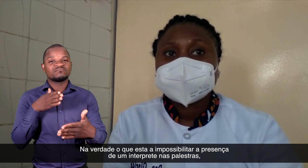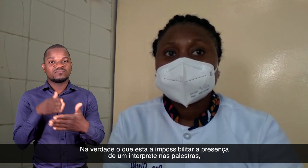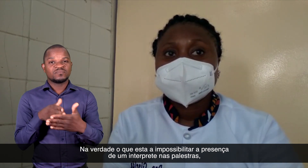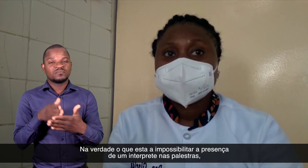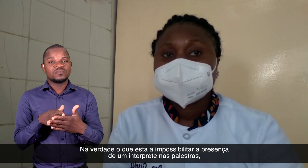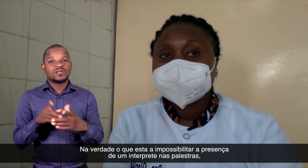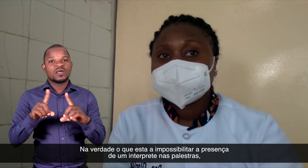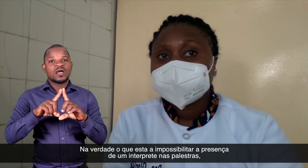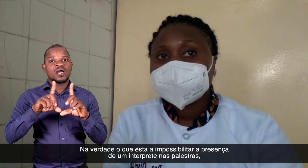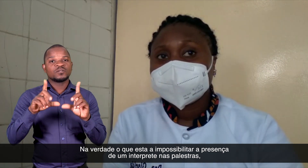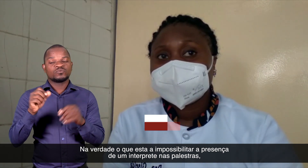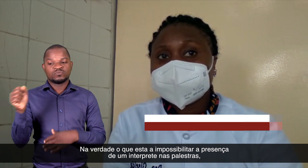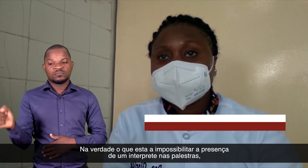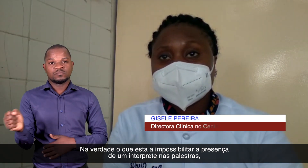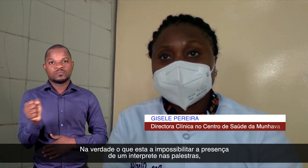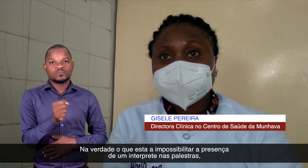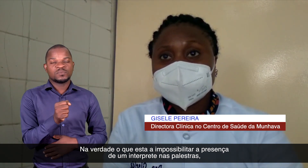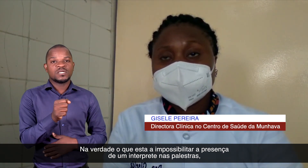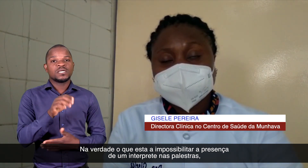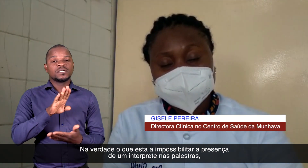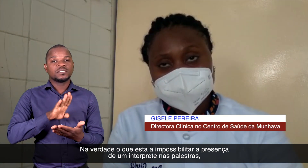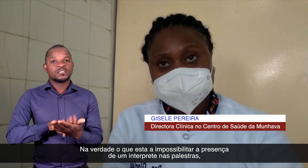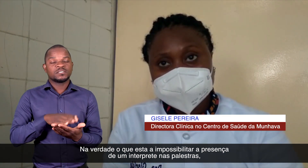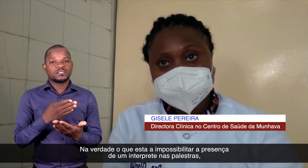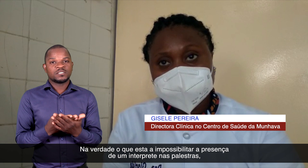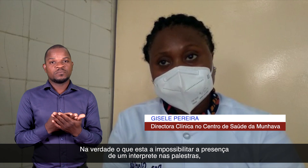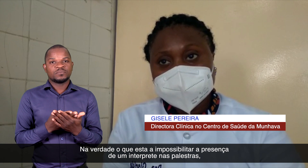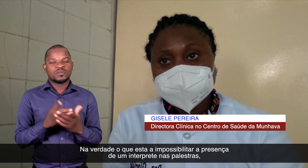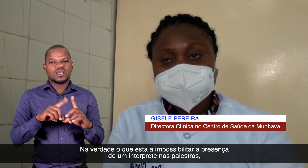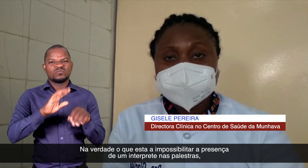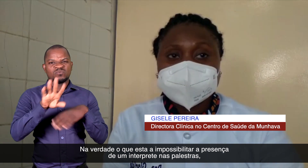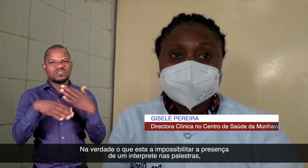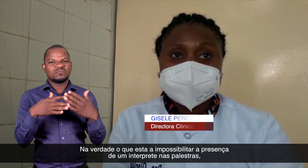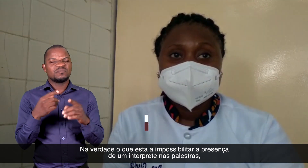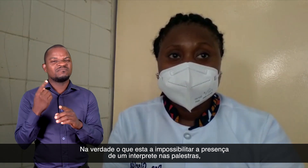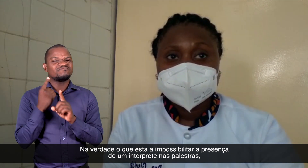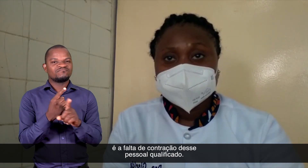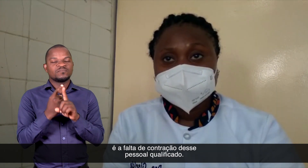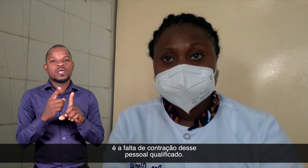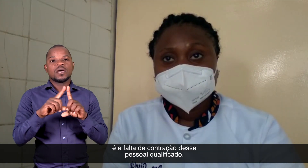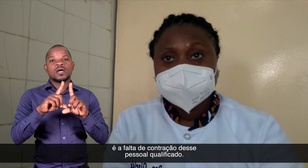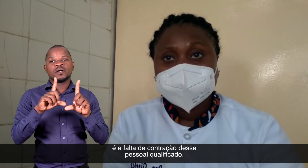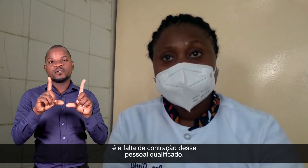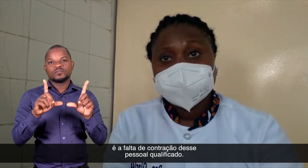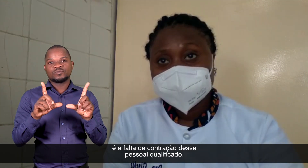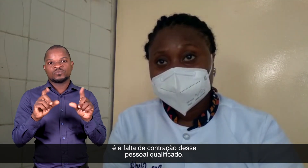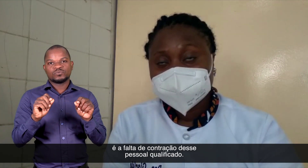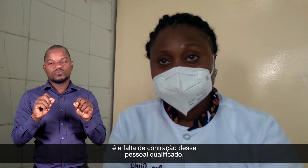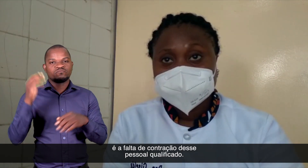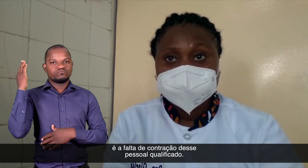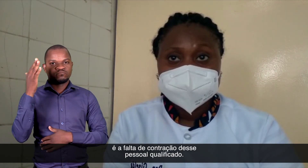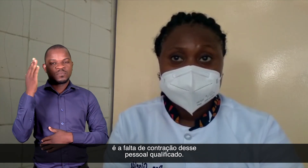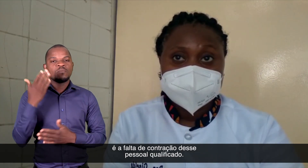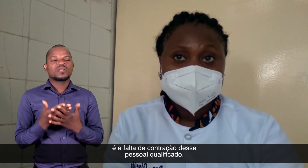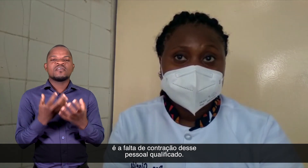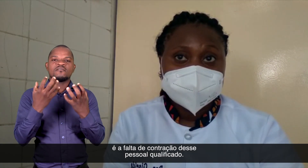o que esteja em possibilidade, a presença de um interpesso nas nossas palestras é a falta de